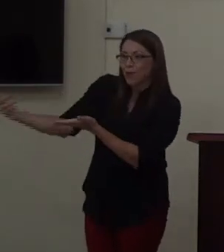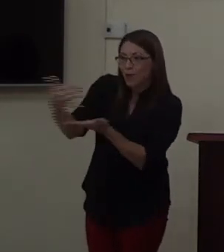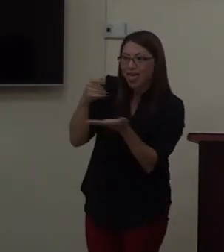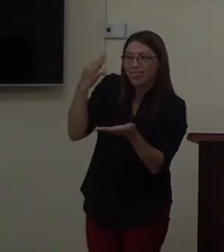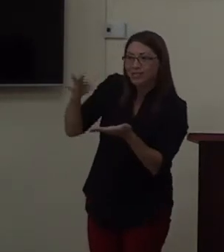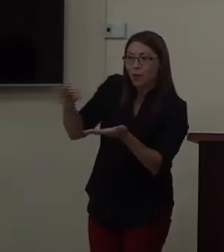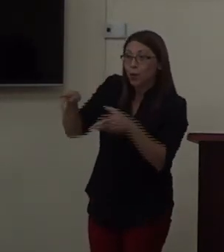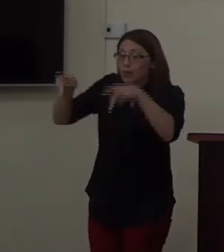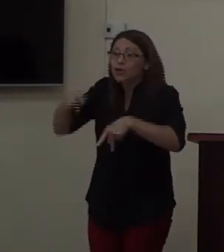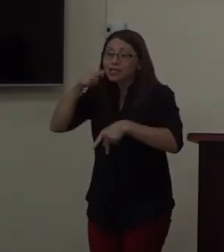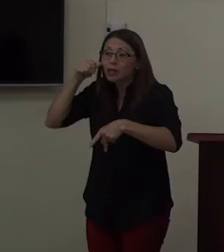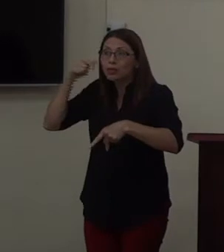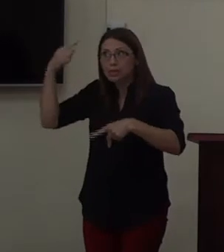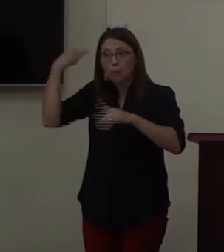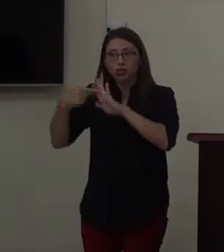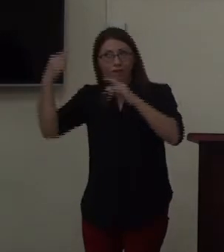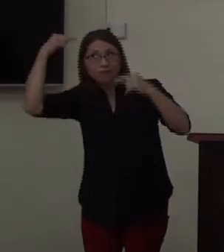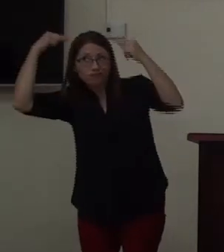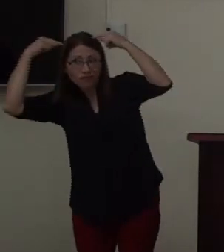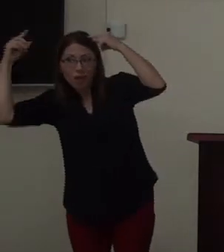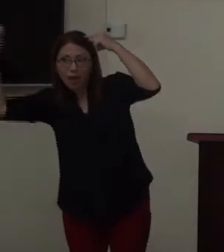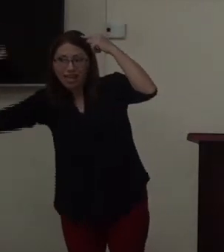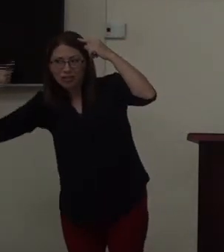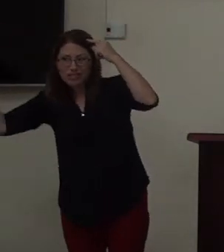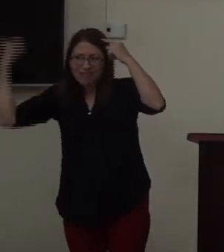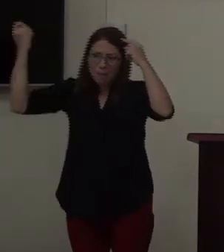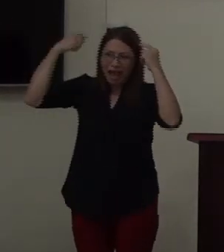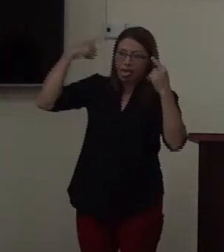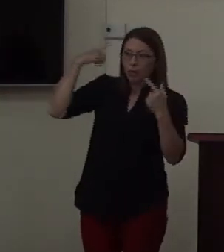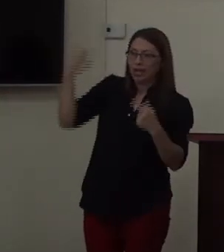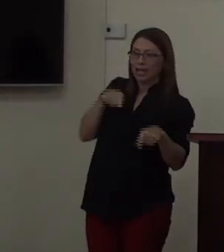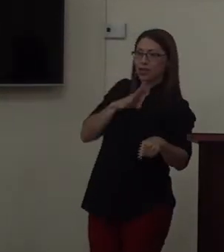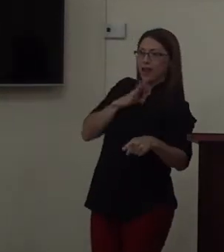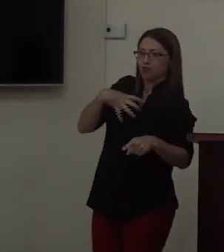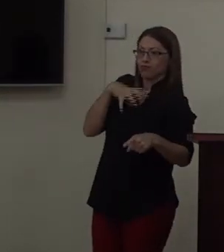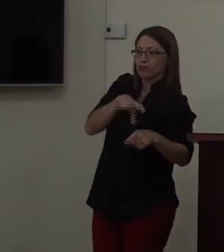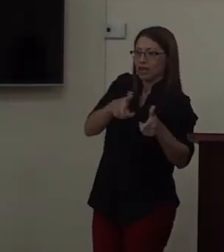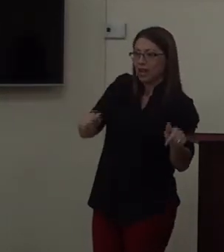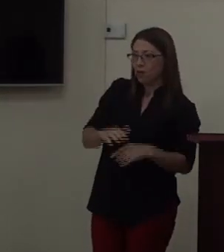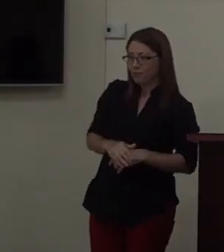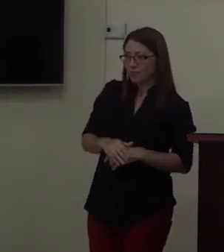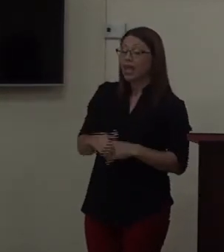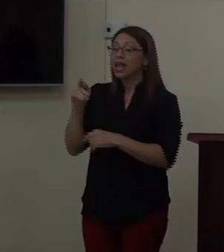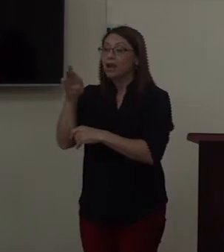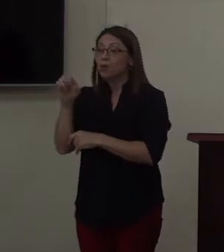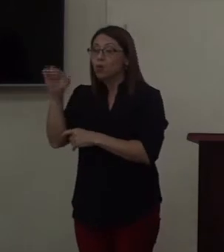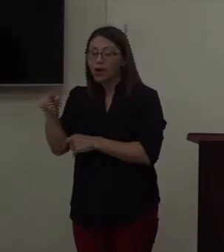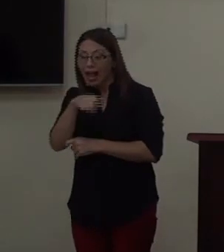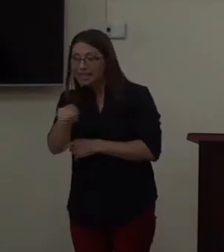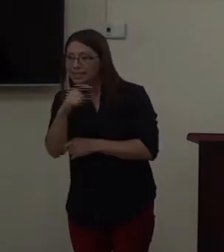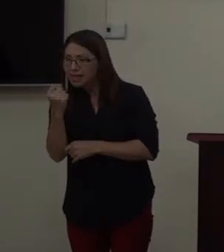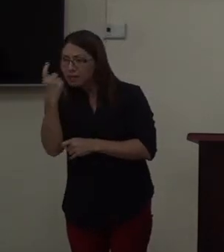mostraban cicatrices en la cabeza de cómo el maestro les había pegado por la mano la lengua. ¿Verdad? En el caso del Runda, este se ha interpretado como uno